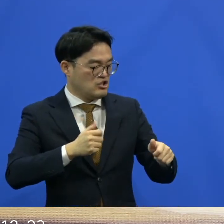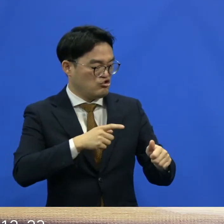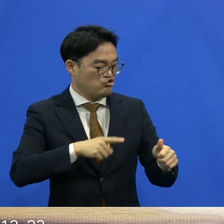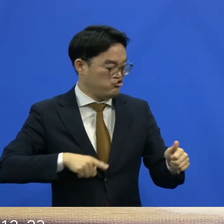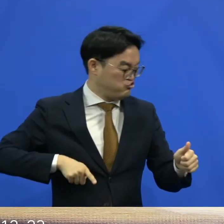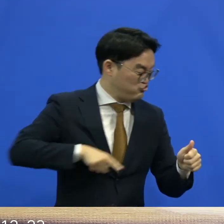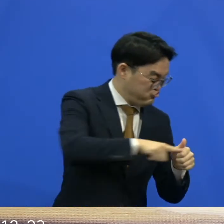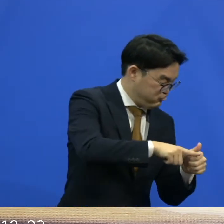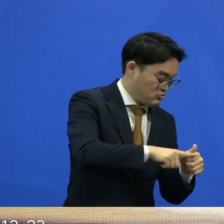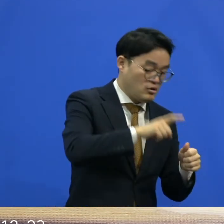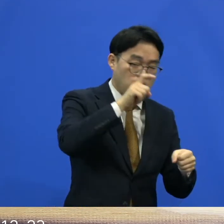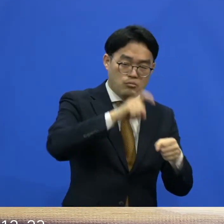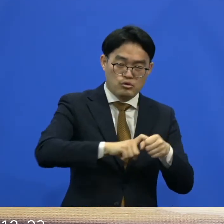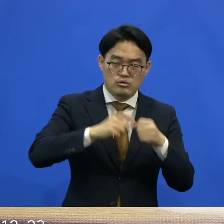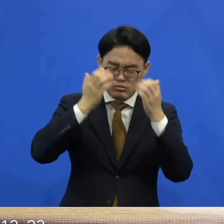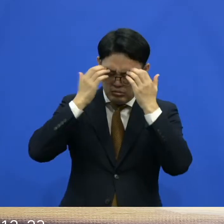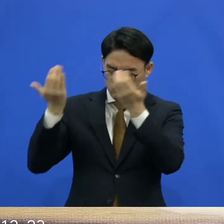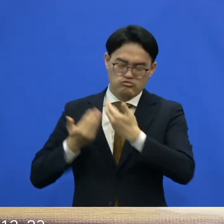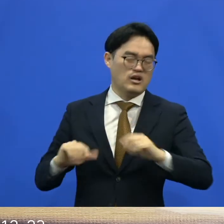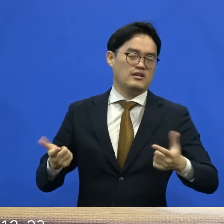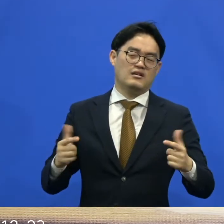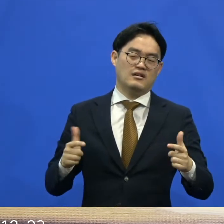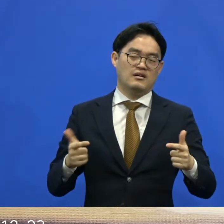여러분, 빛이 나는 영혼이 있습니다.